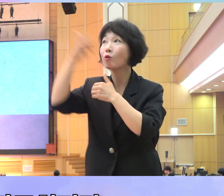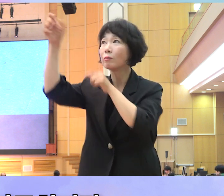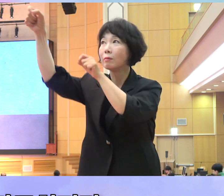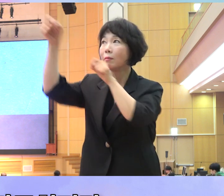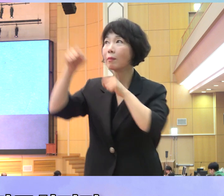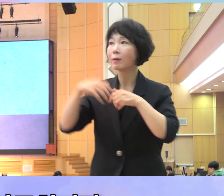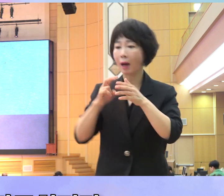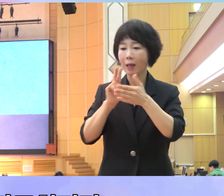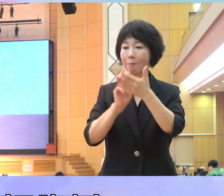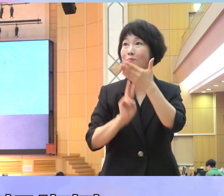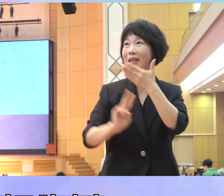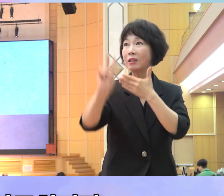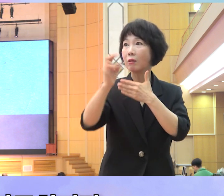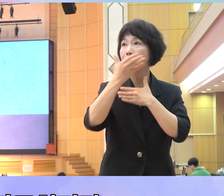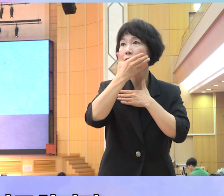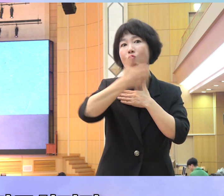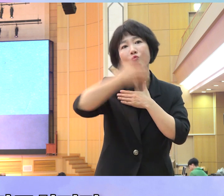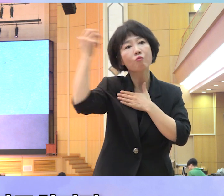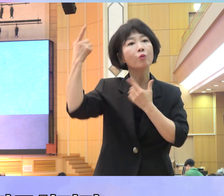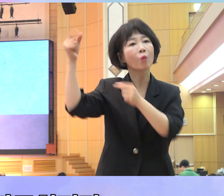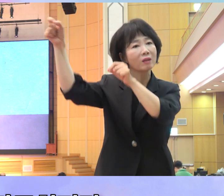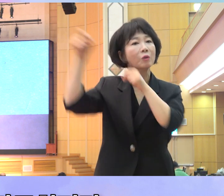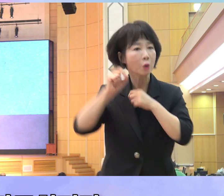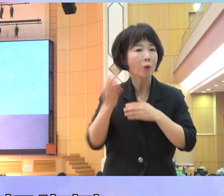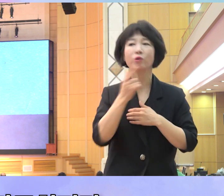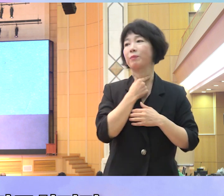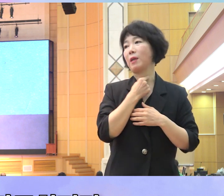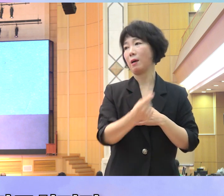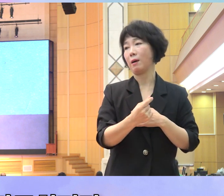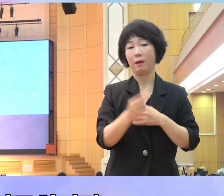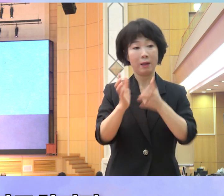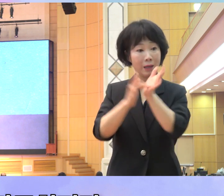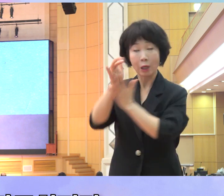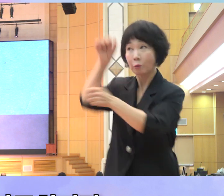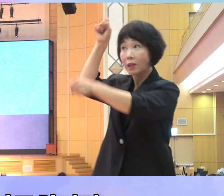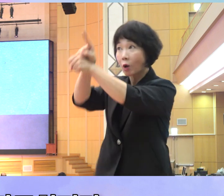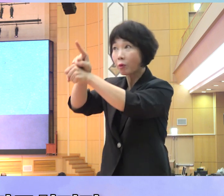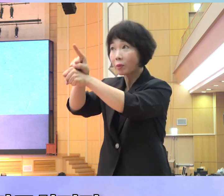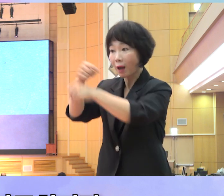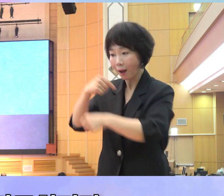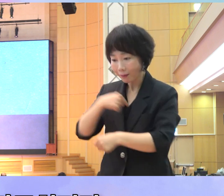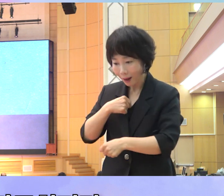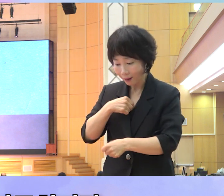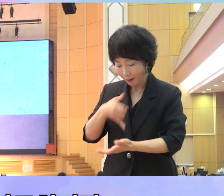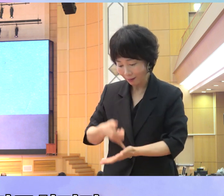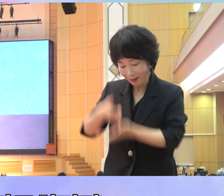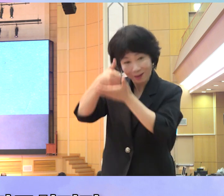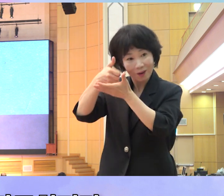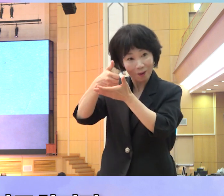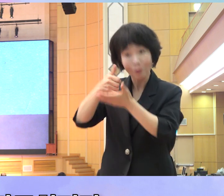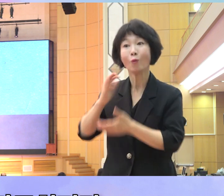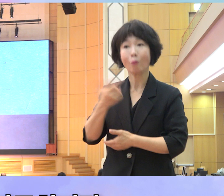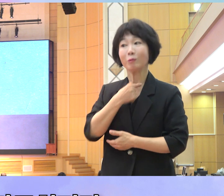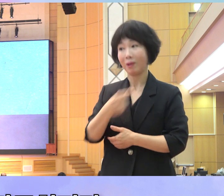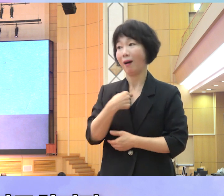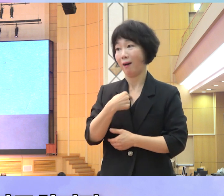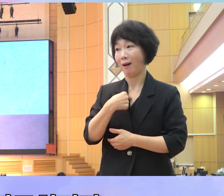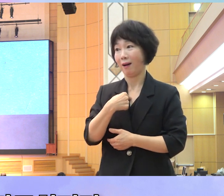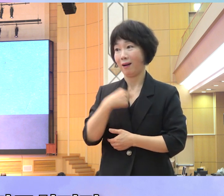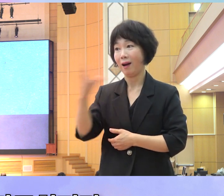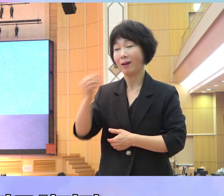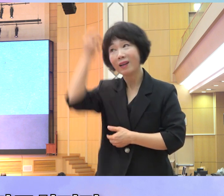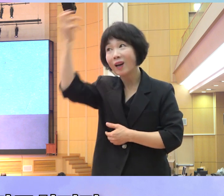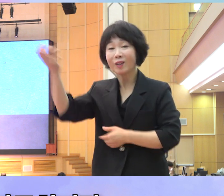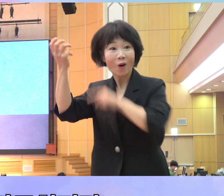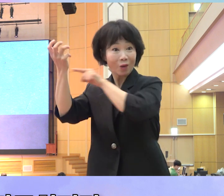되고, 오늘 배운 것처럼 예수님의 성품이 나의 뭐가 되고 인격이 되고,